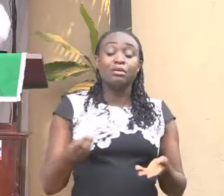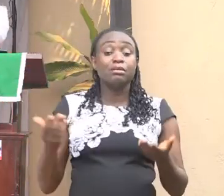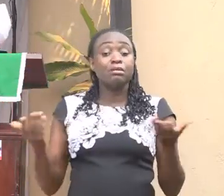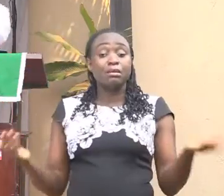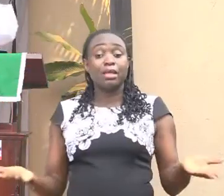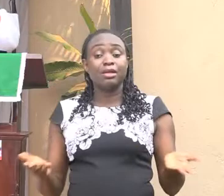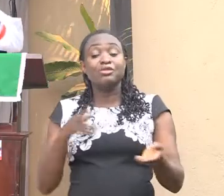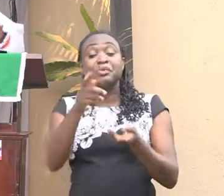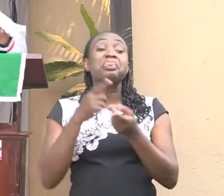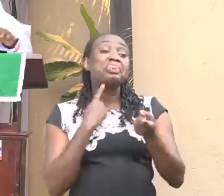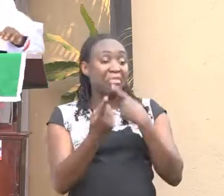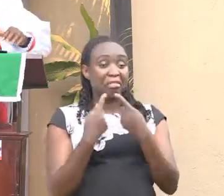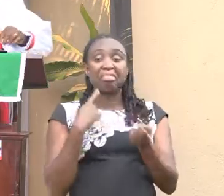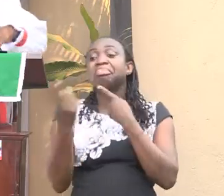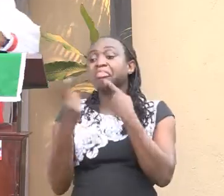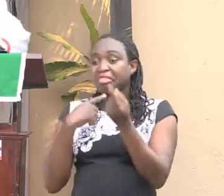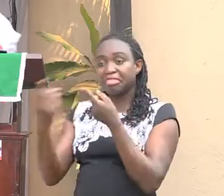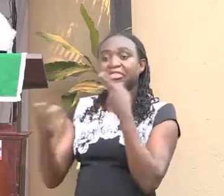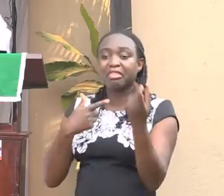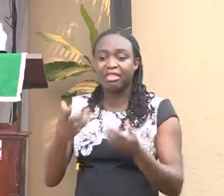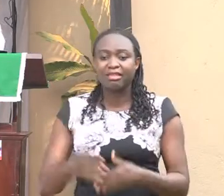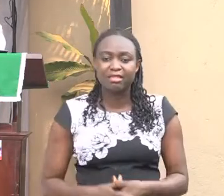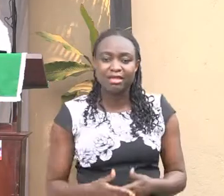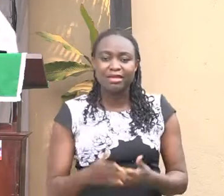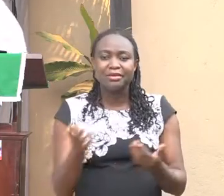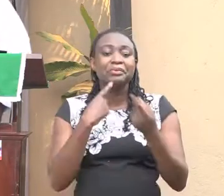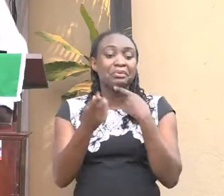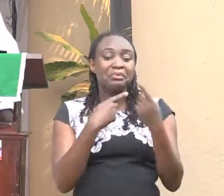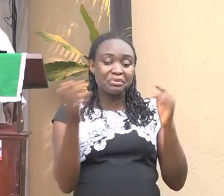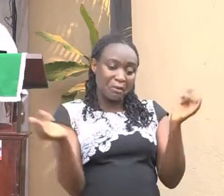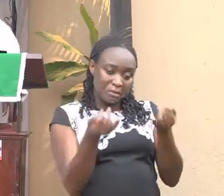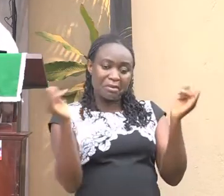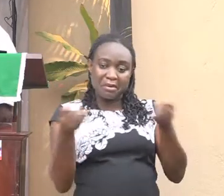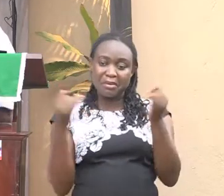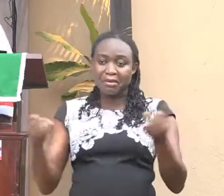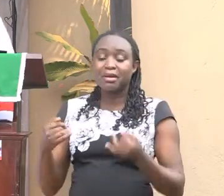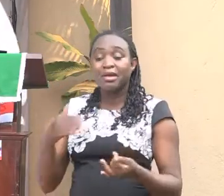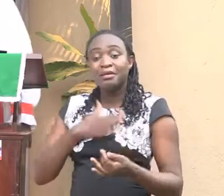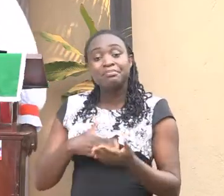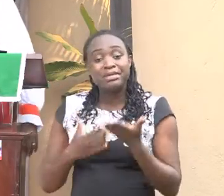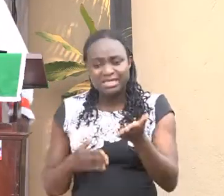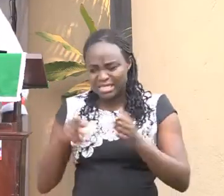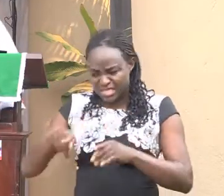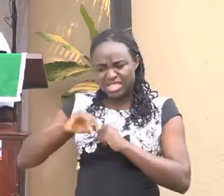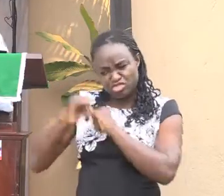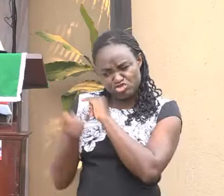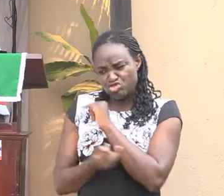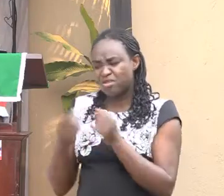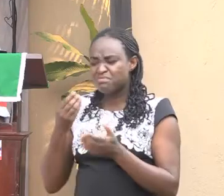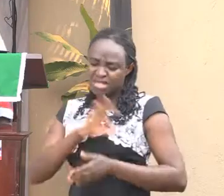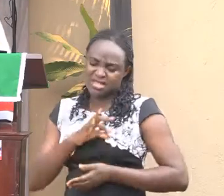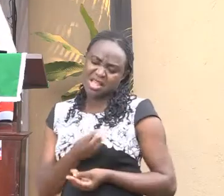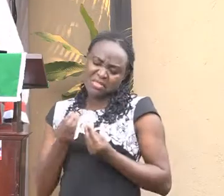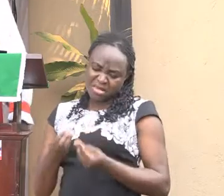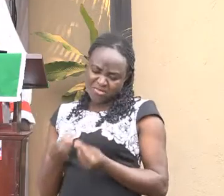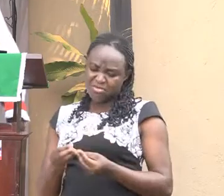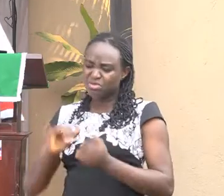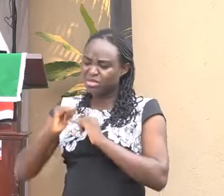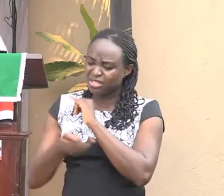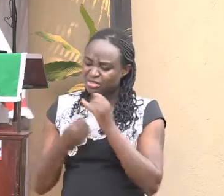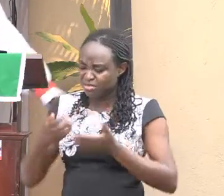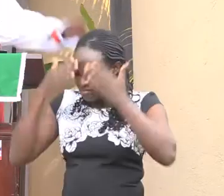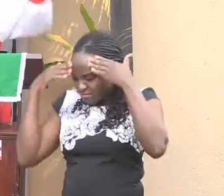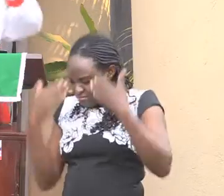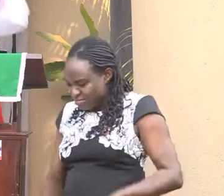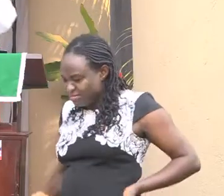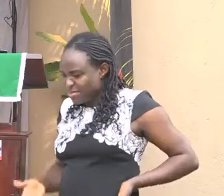banne temweyogezayogezanga nodda mukweyogezayogeza omulimu guno bannange nfuna akasente katono nnyo simanyina wenyinza